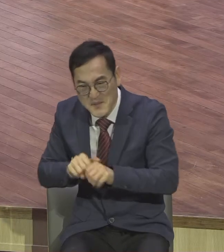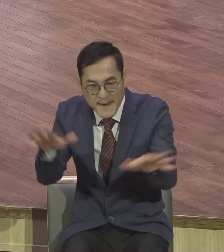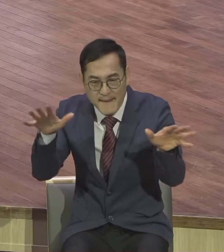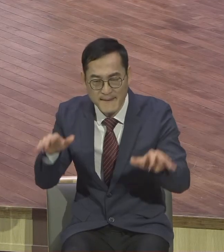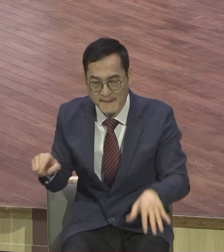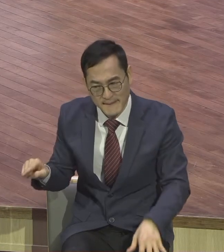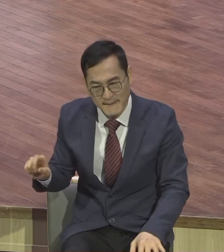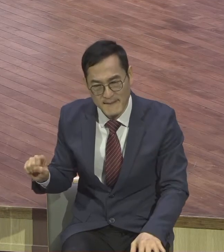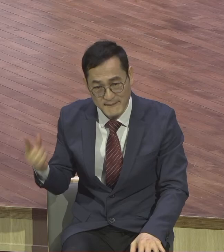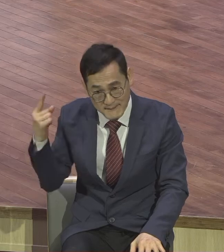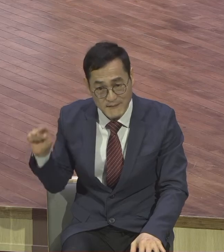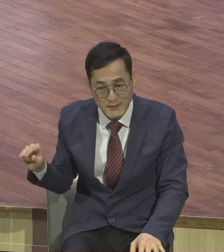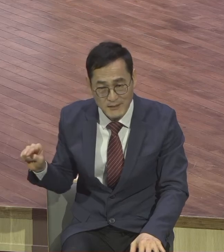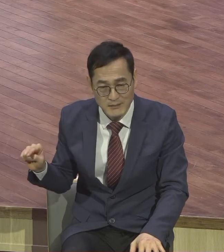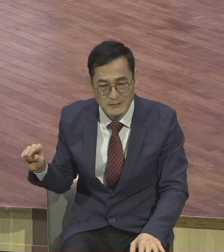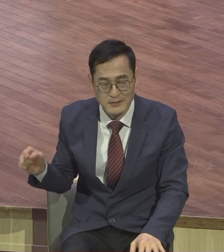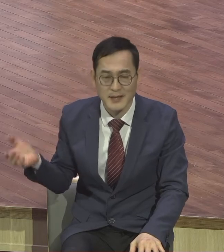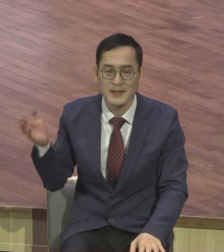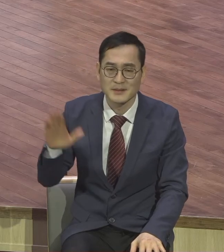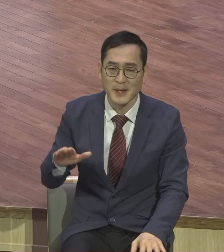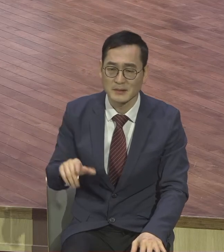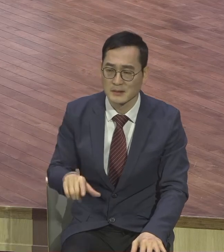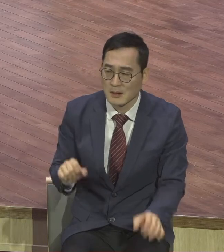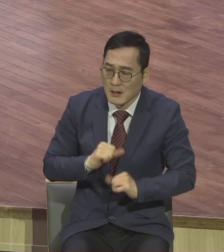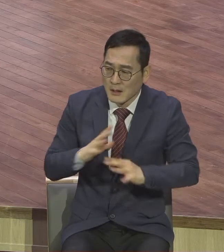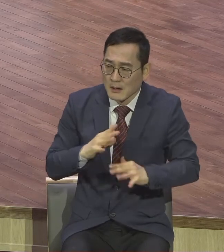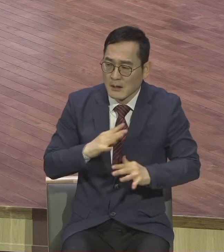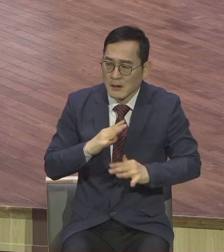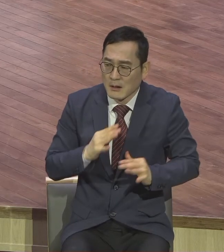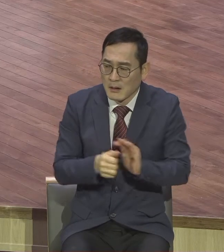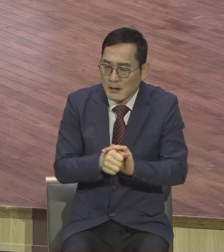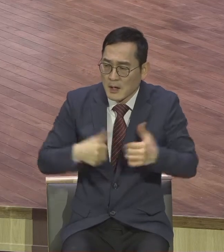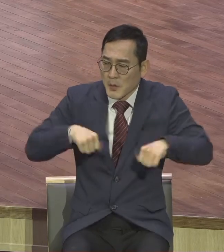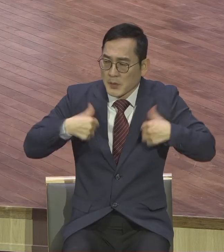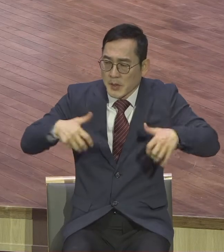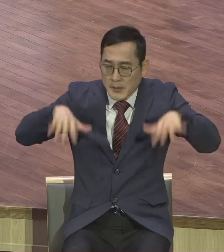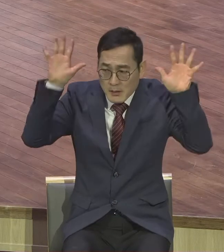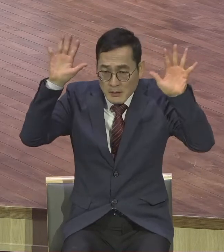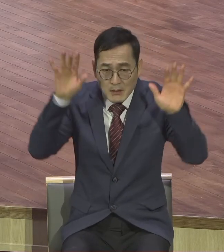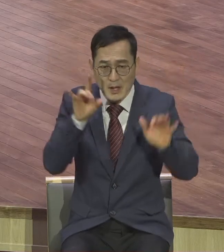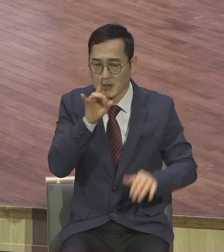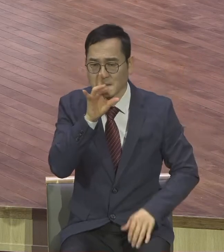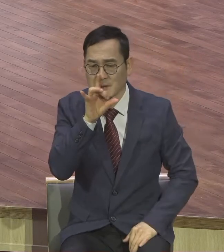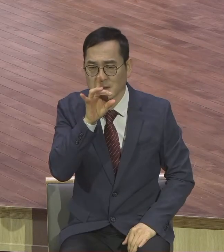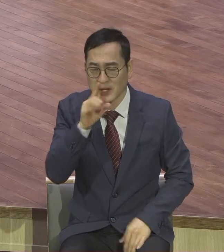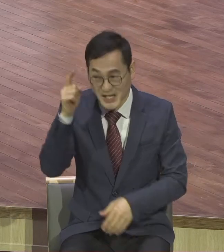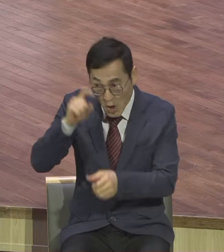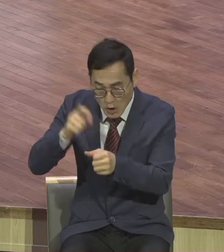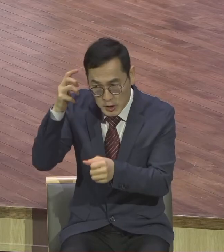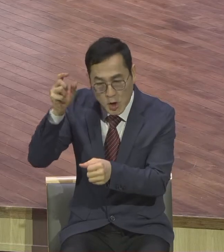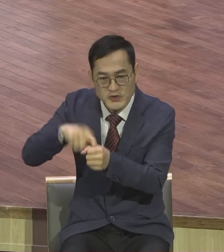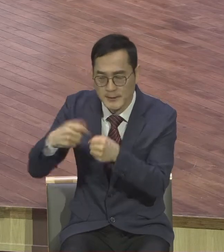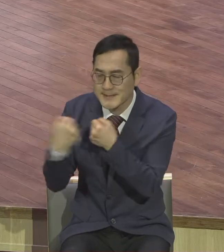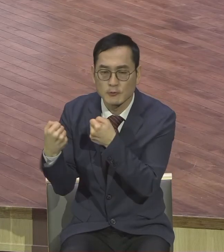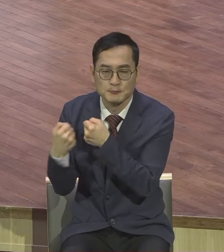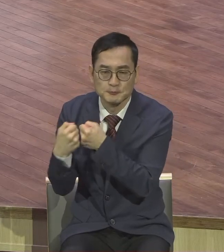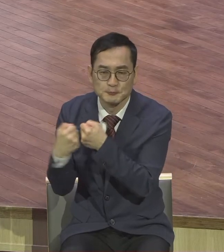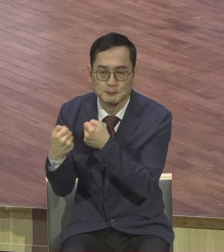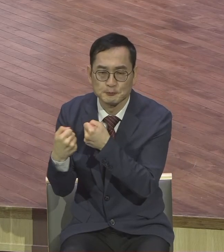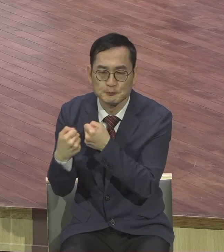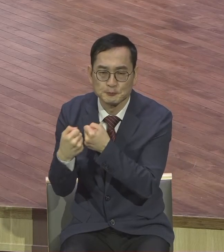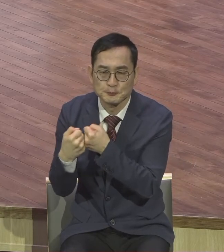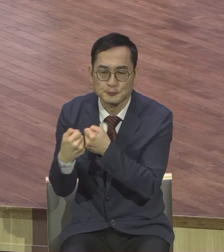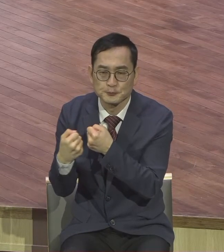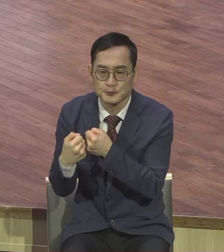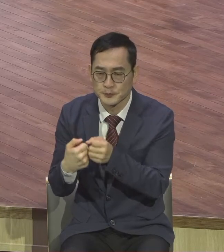일으켰지만 우리는 영적으로 깨워서 이거는 영적 싸웁니다. 환경적으로 우리가 지는 것은